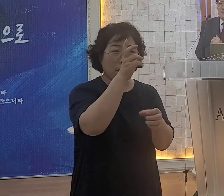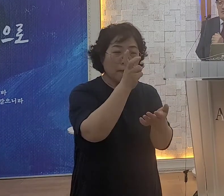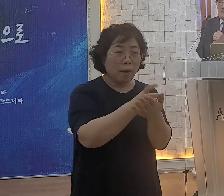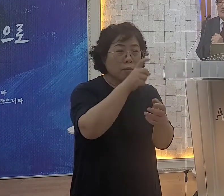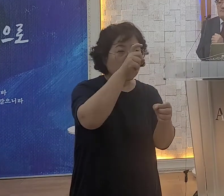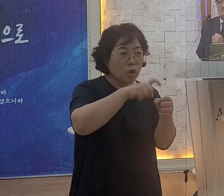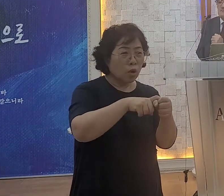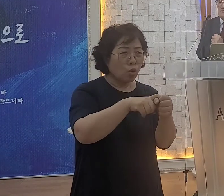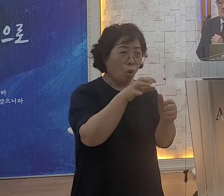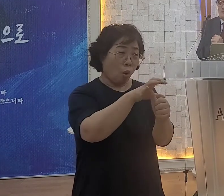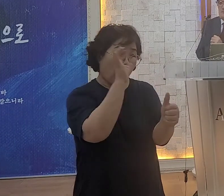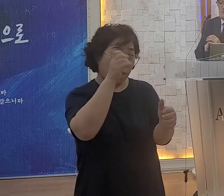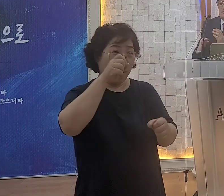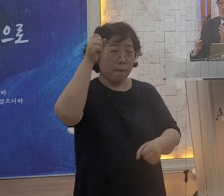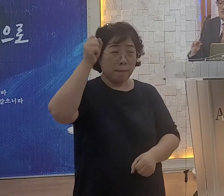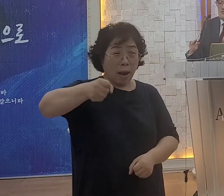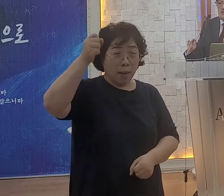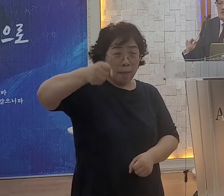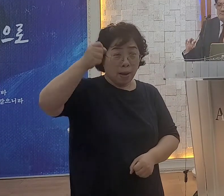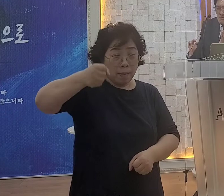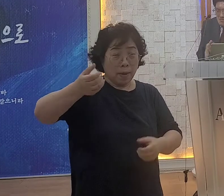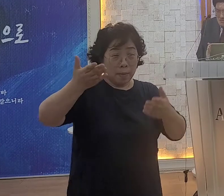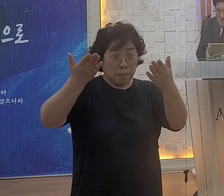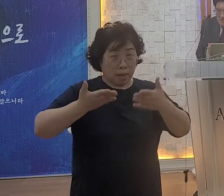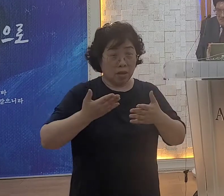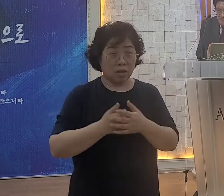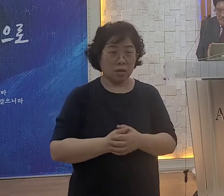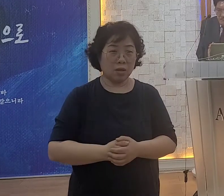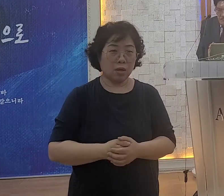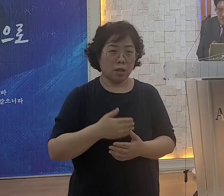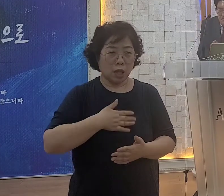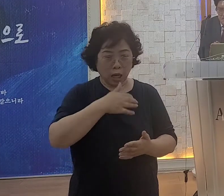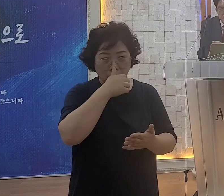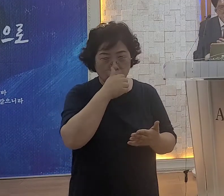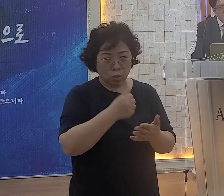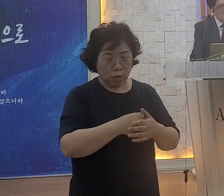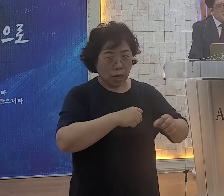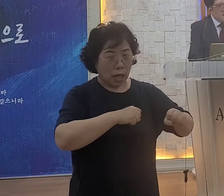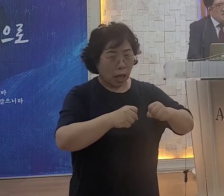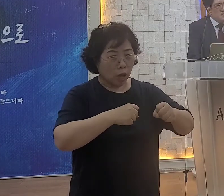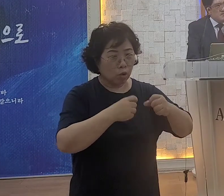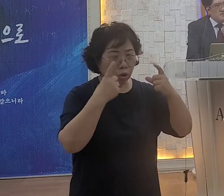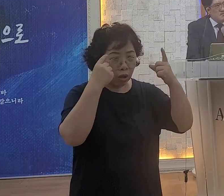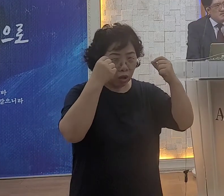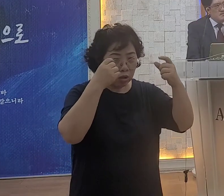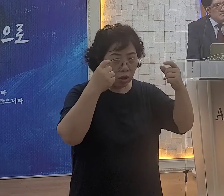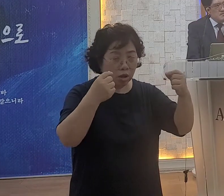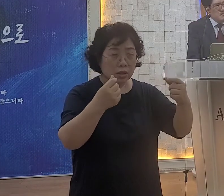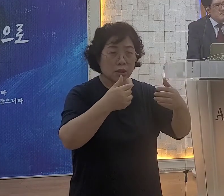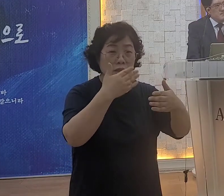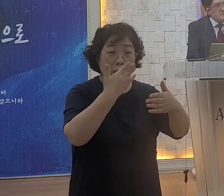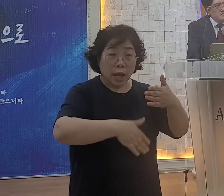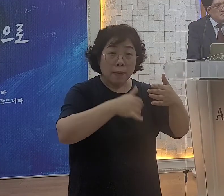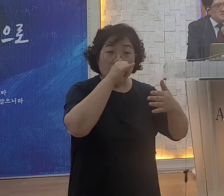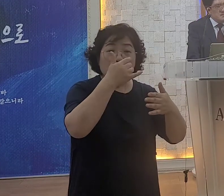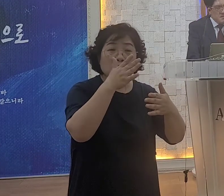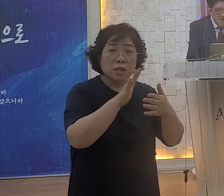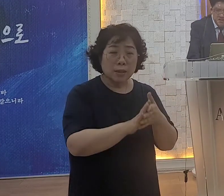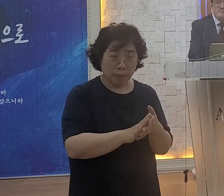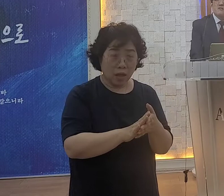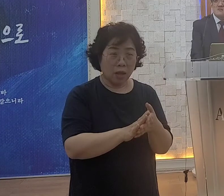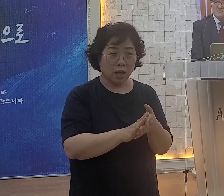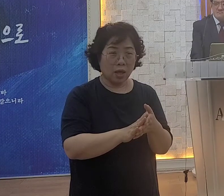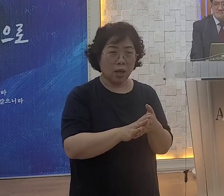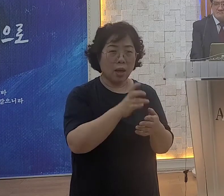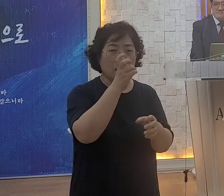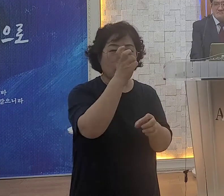법적으로 신분적으로 의인이 될 뿐이지 내 죄가 없어진 것은